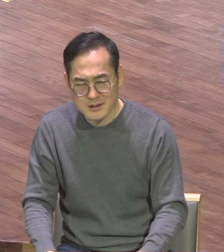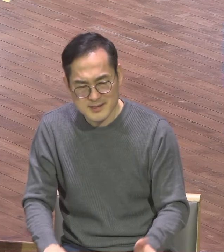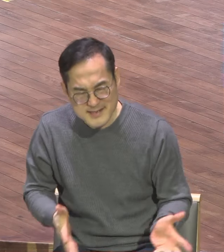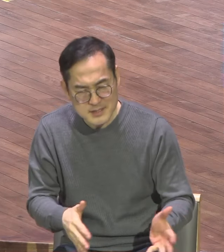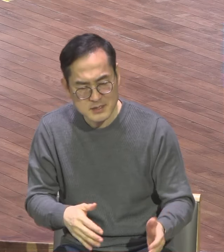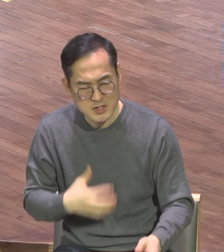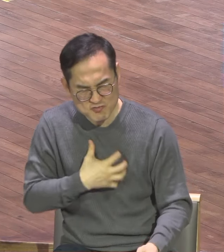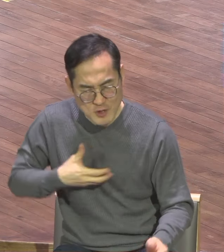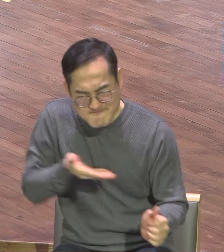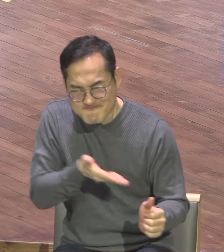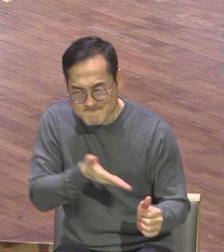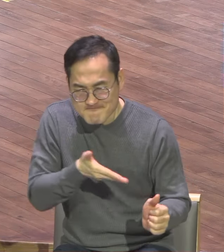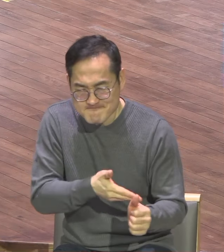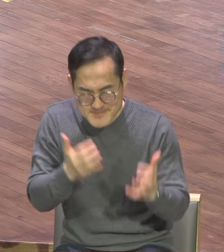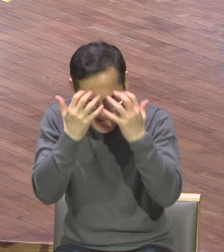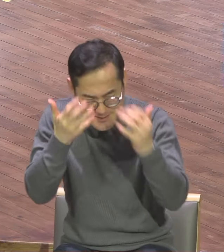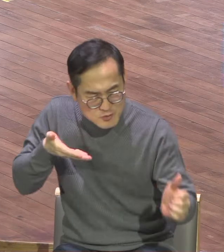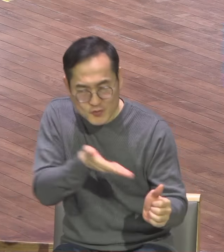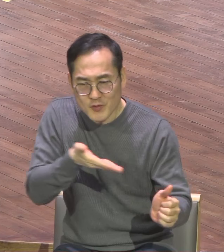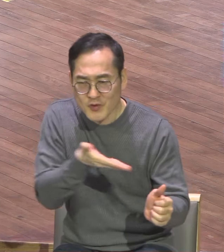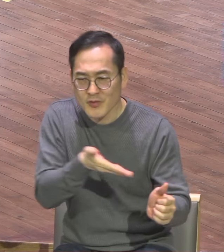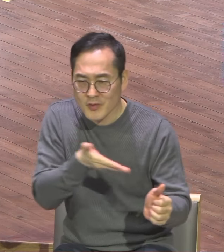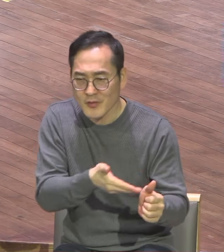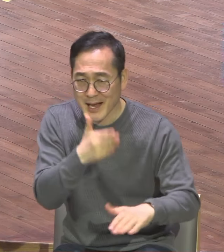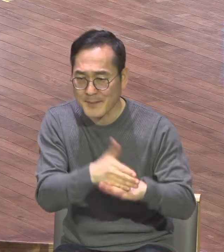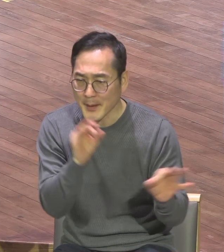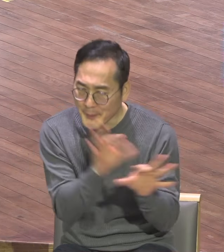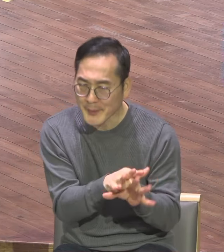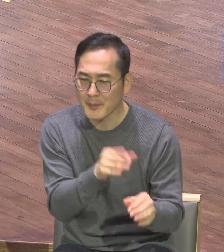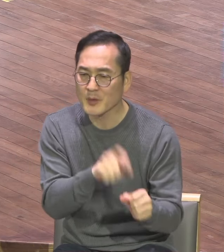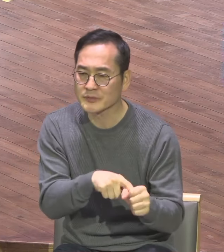근심하고 두려움과 불안 속에